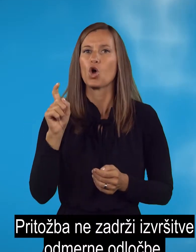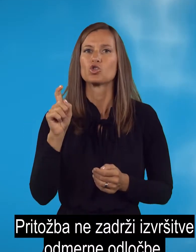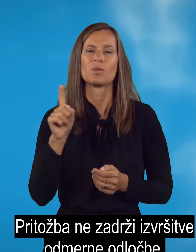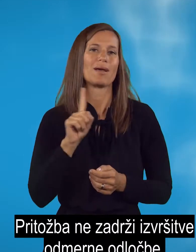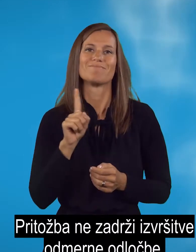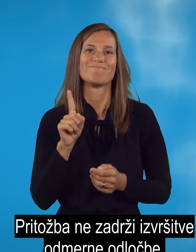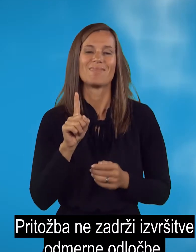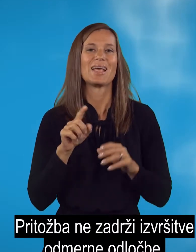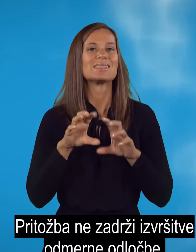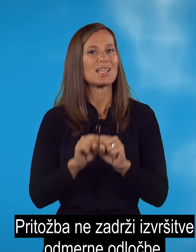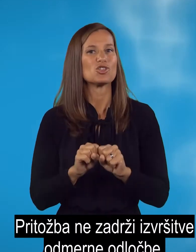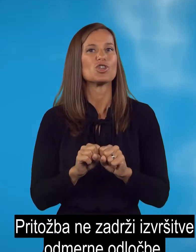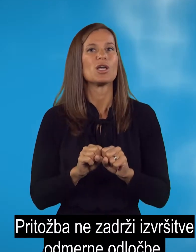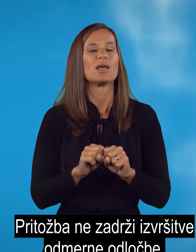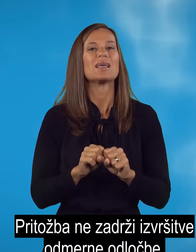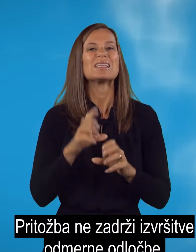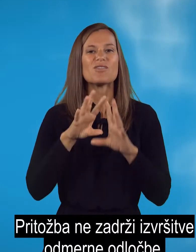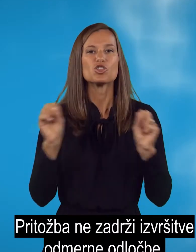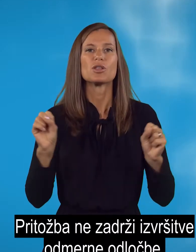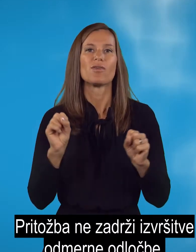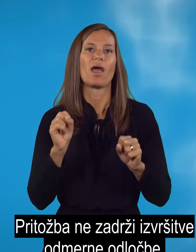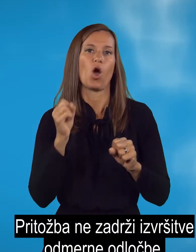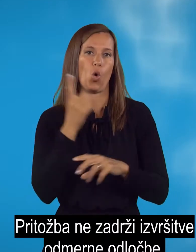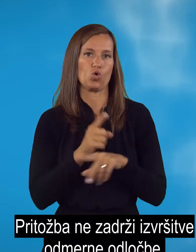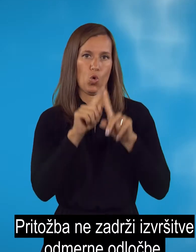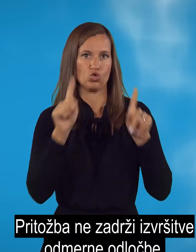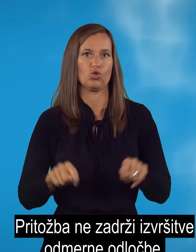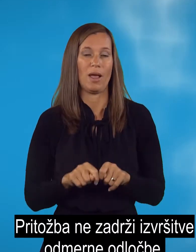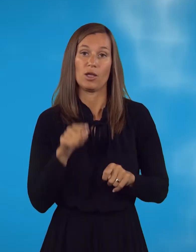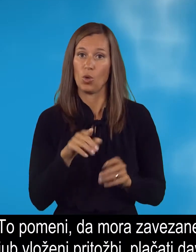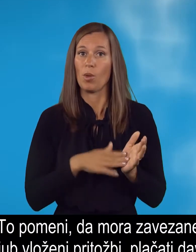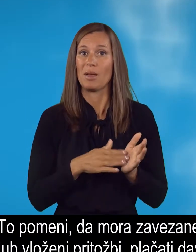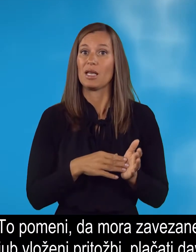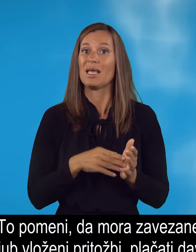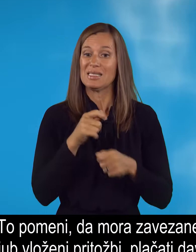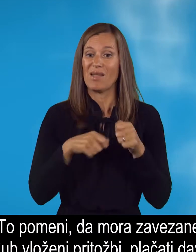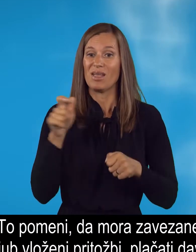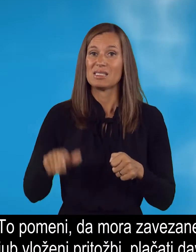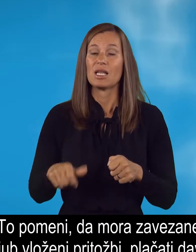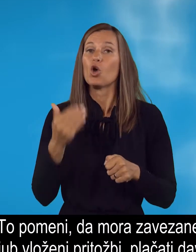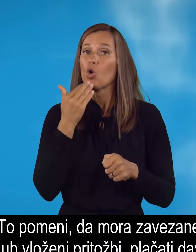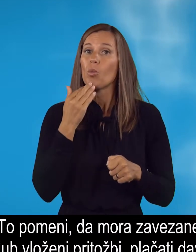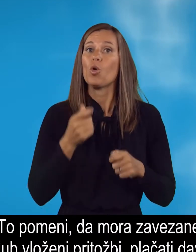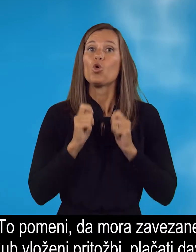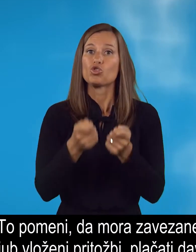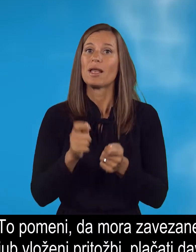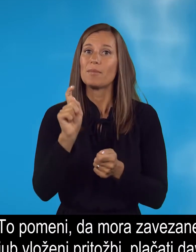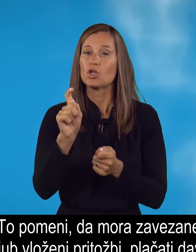Pritožba ne zadrži izvršitve odmerne odločbe. To pomeni, da mora zavezanec kljub vloženi pritožbi